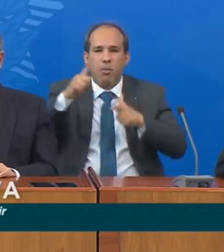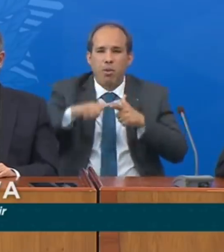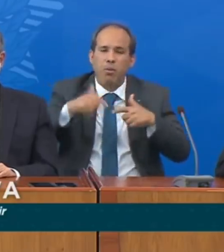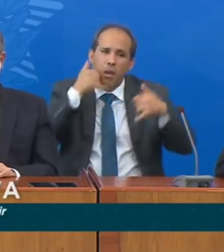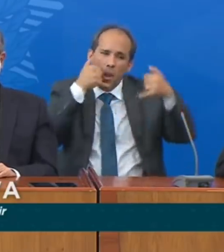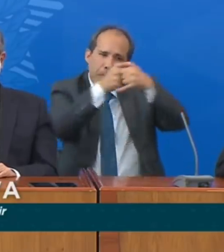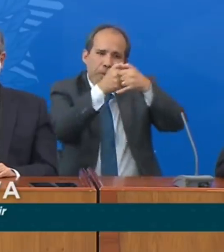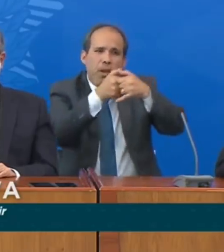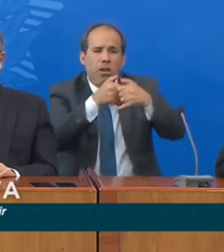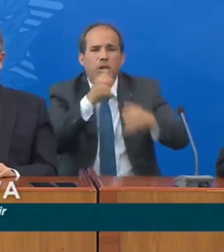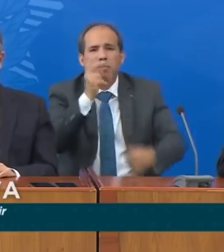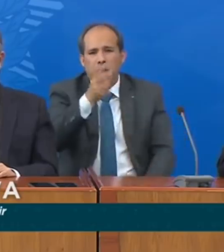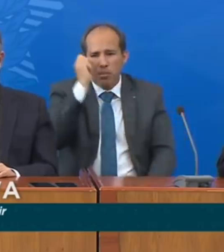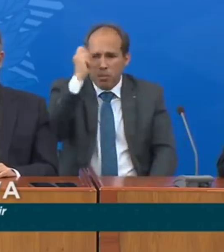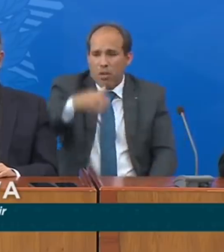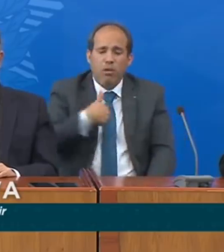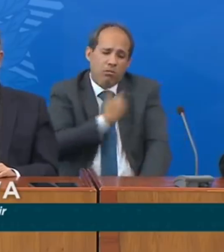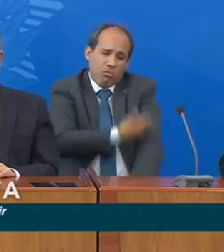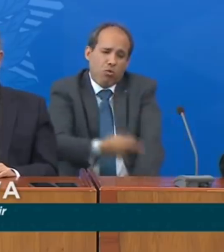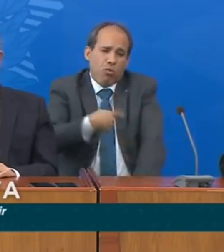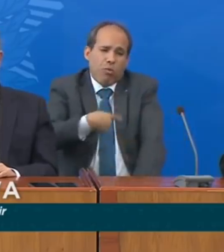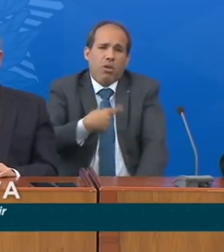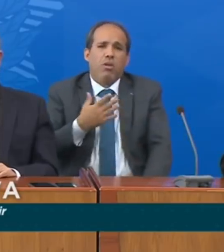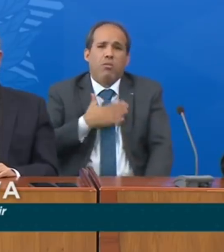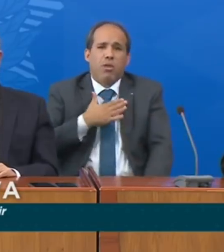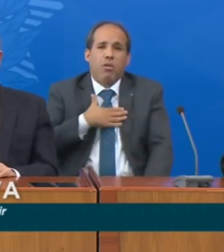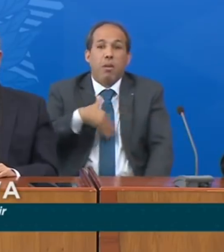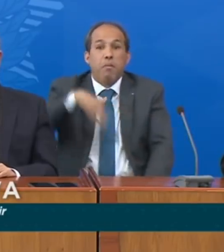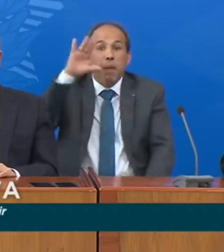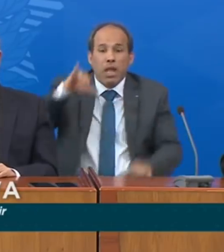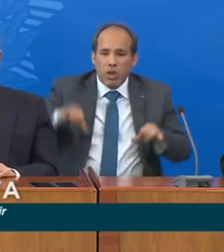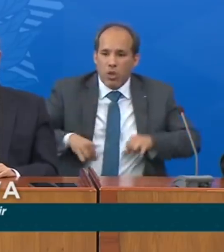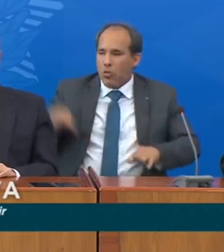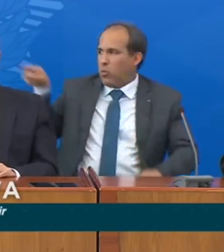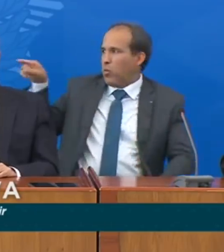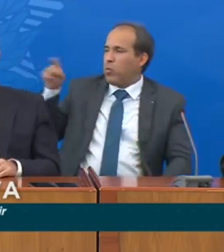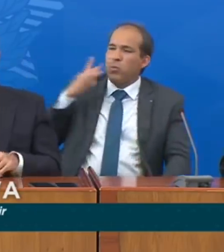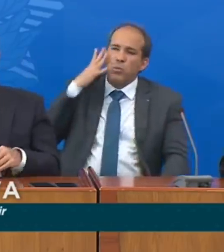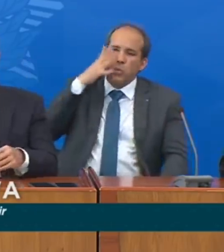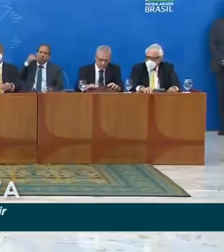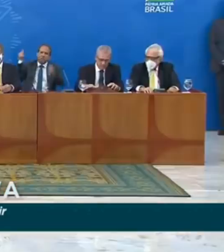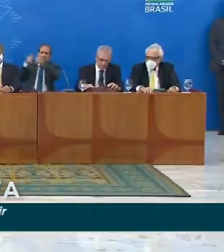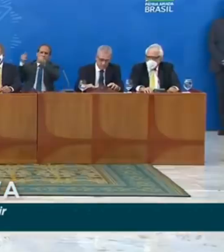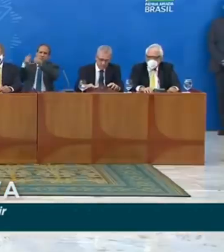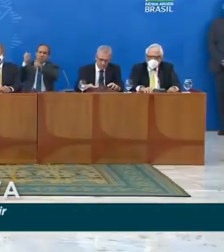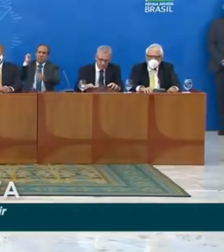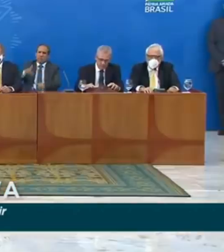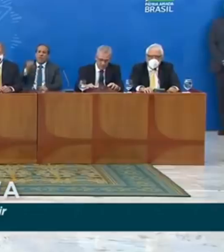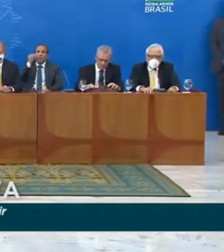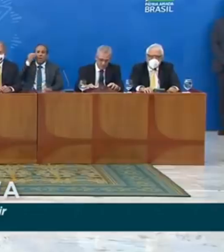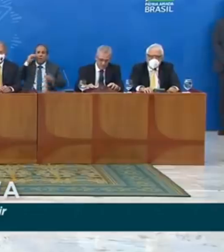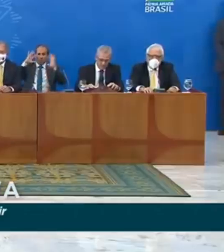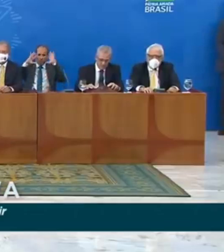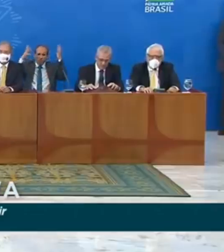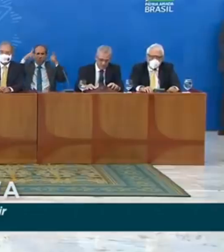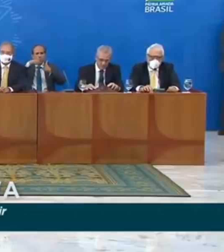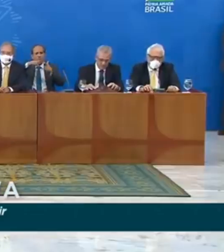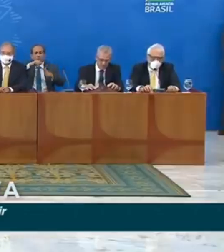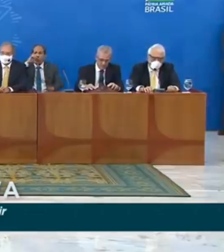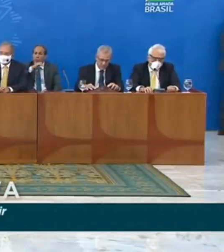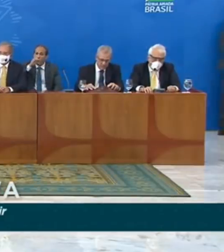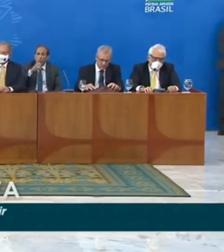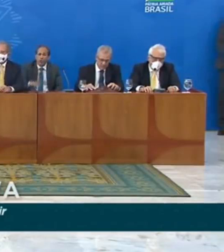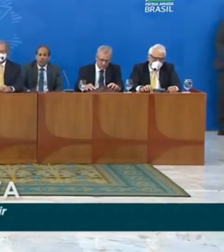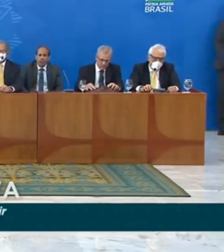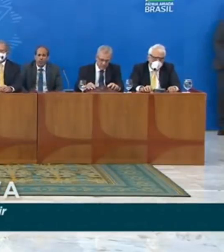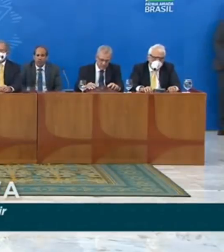ligo para ele. É uma mania minha fazer isso aí, quem mais sofre comigo é o Tarcísio. Tá? Mas nós te busca a solução. Essa